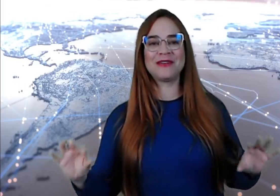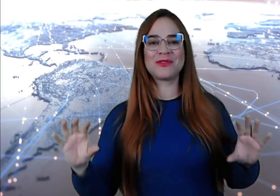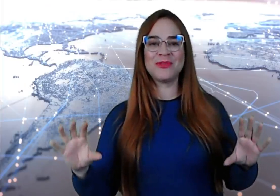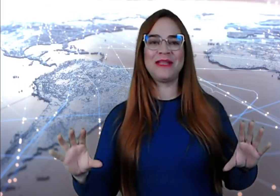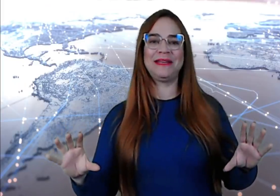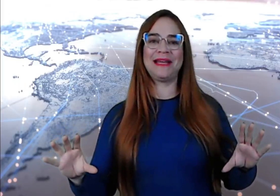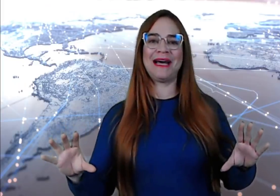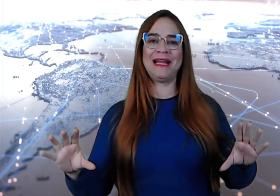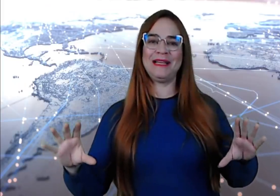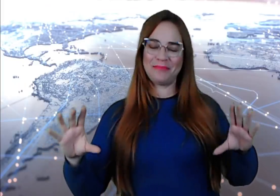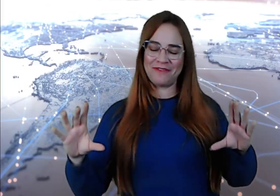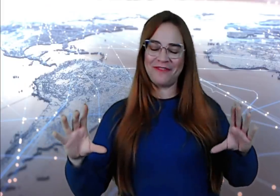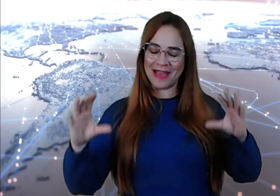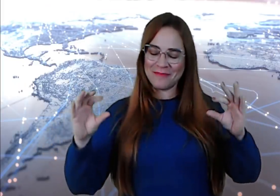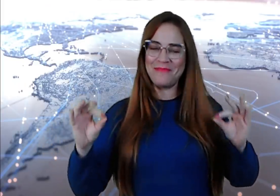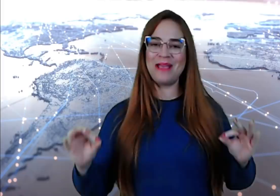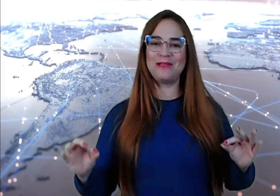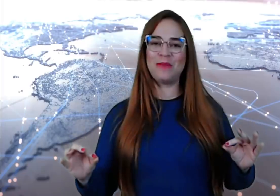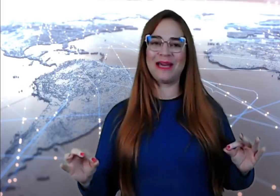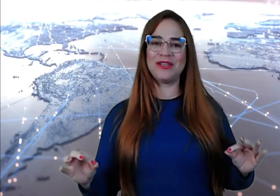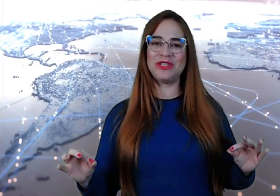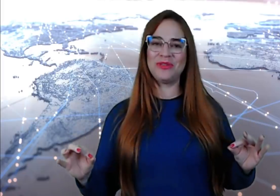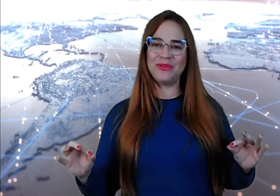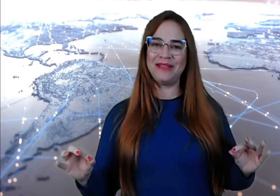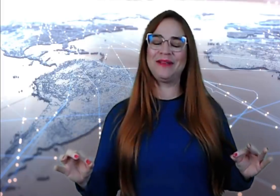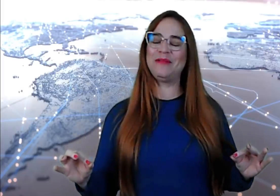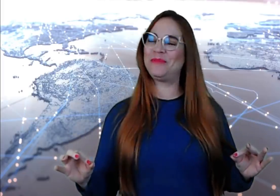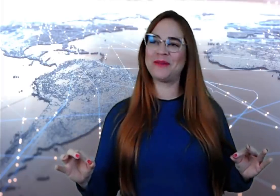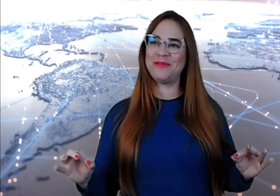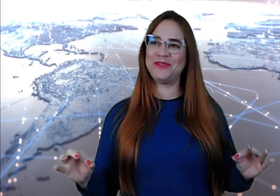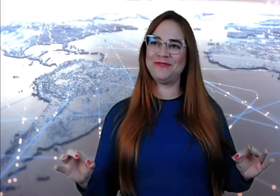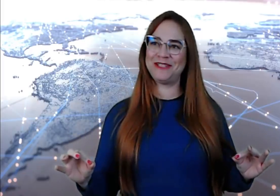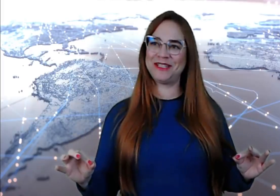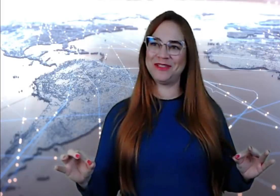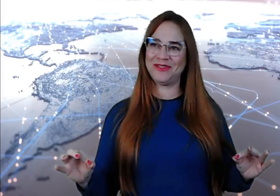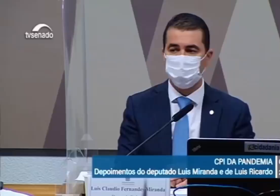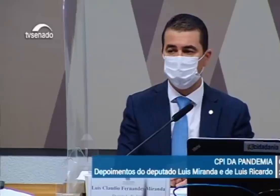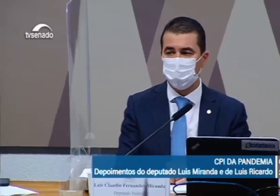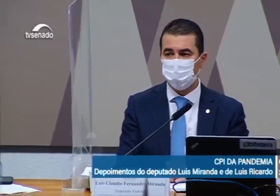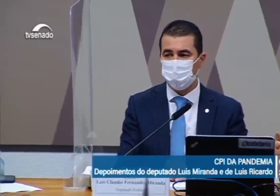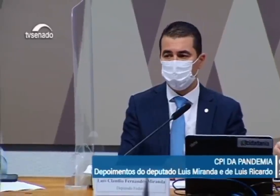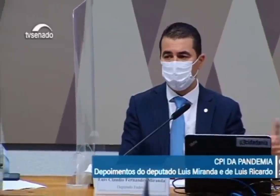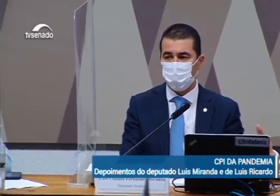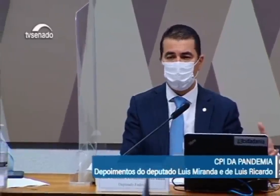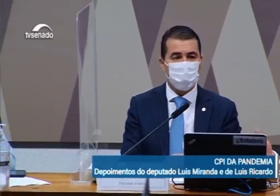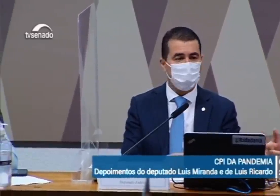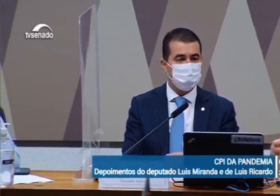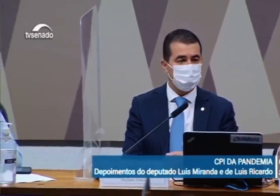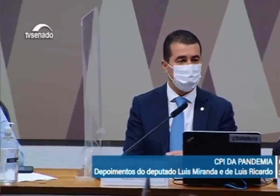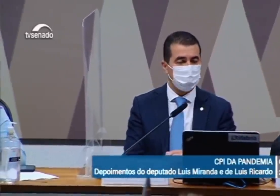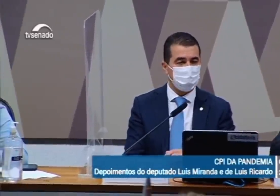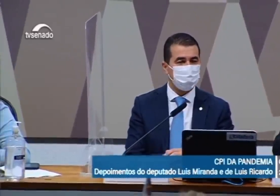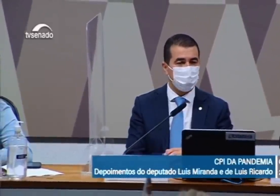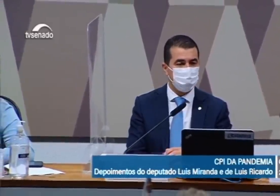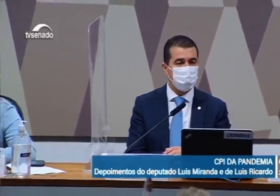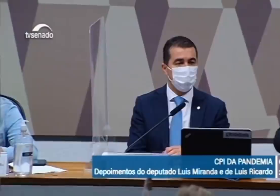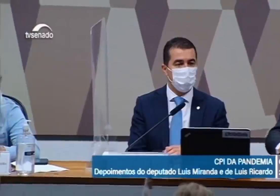no detalhe, para ficar bem explicadinho e também porque é muito divertido. O senhor disse que era falei que as pressões que o meu